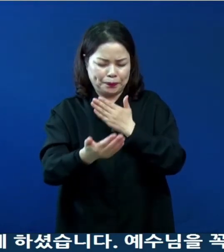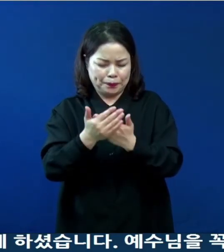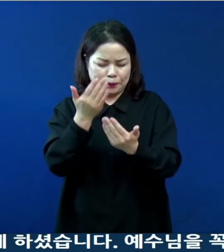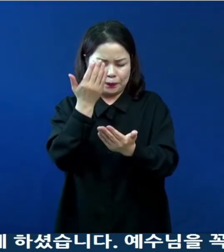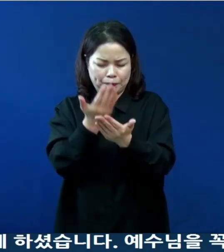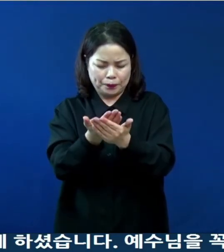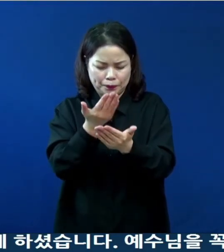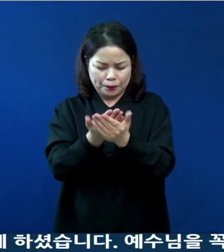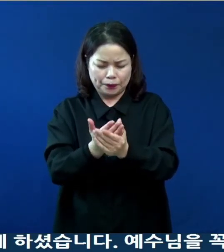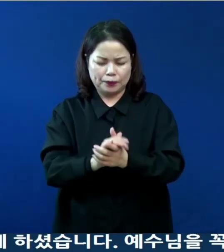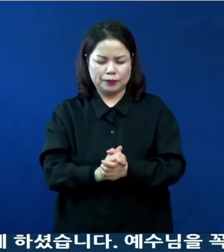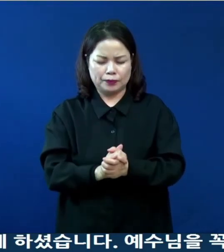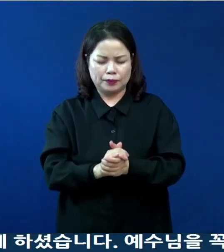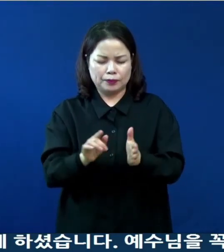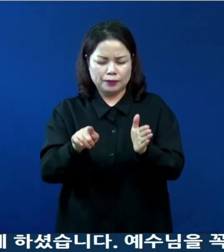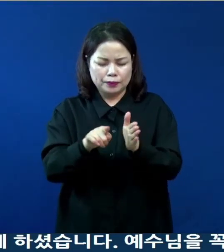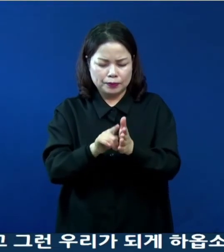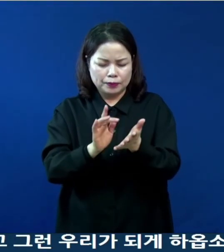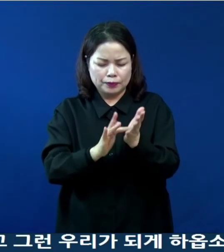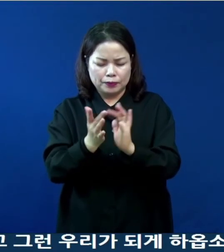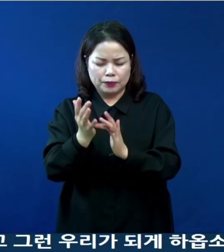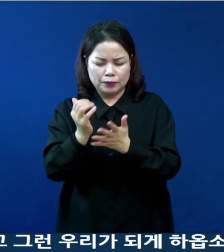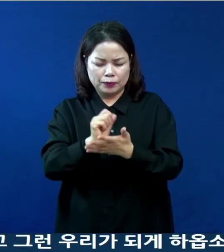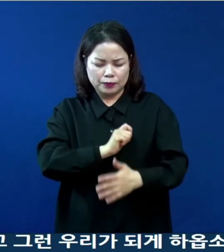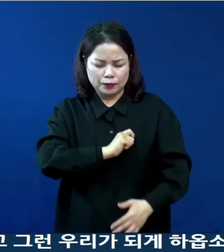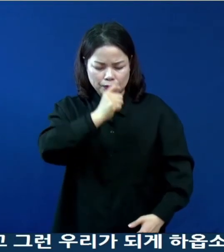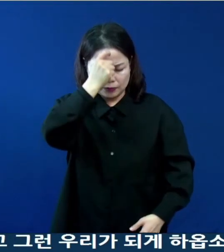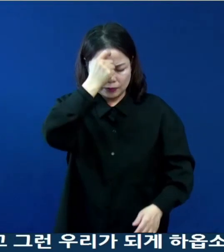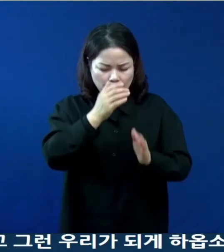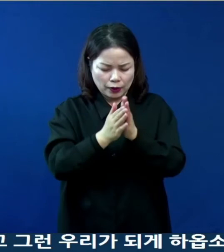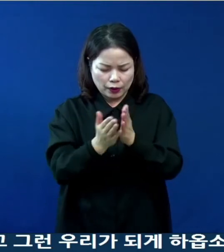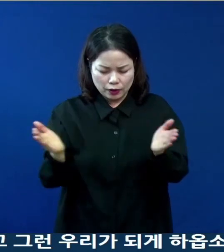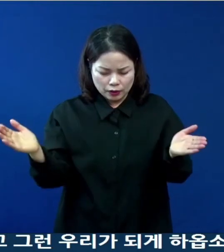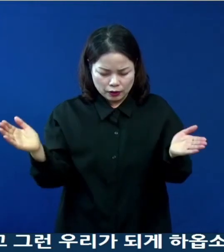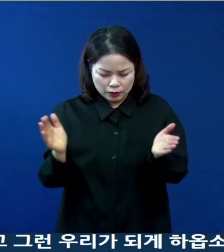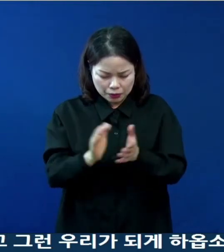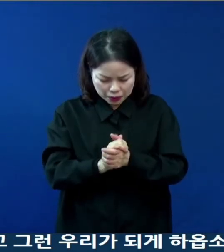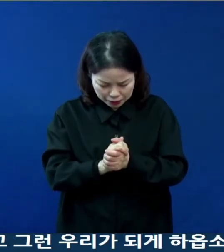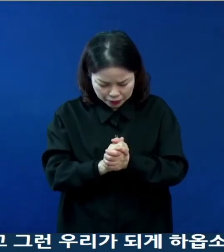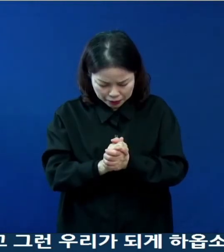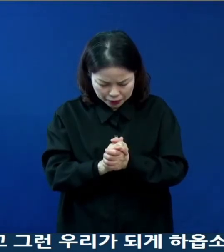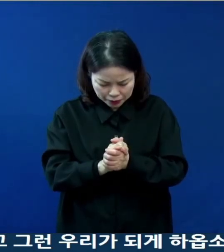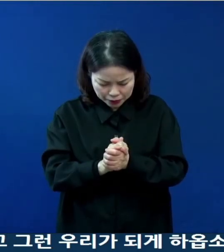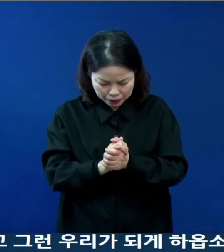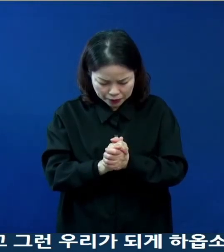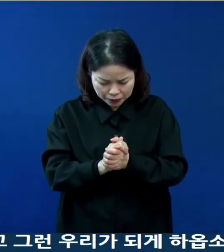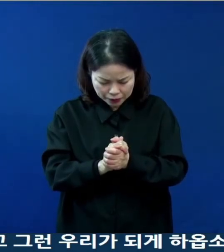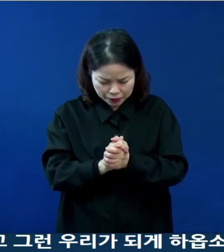역사하여 주시옵소서. 믿사오며 예수님의 이름으로 기도하옵나이다. 아멘.